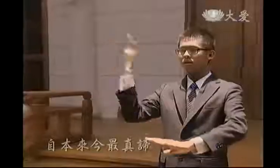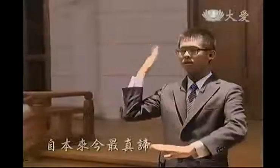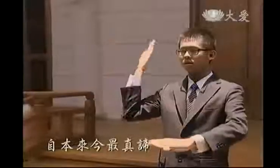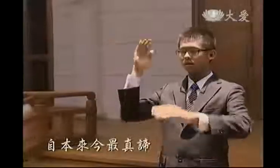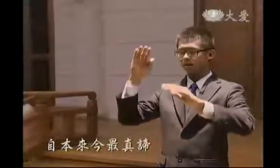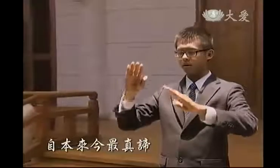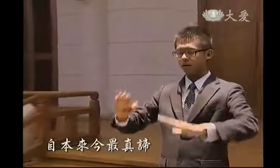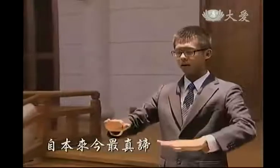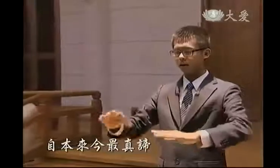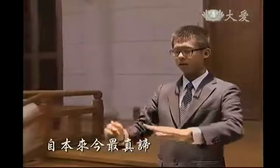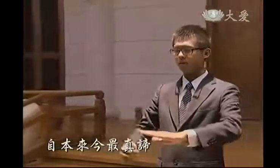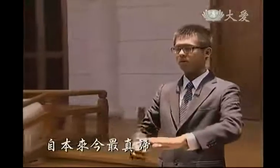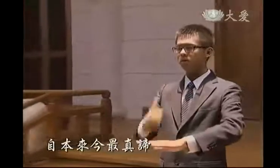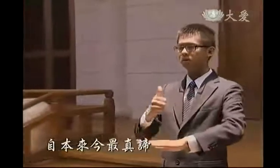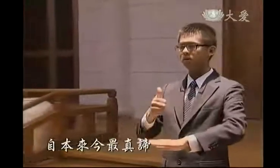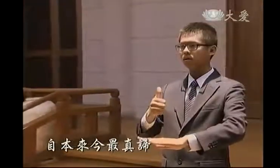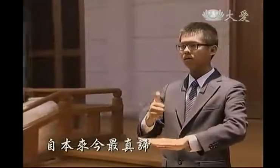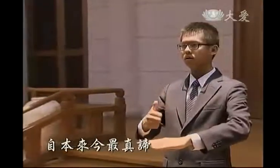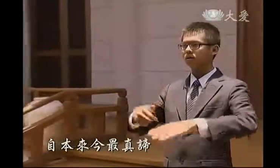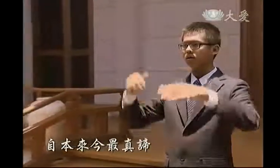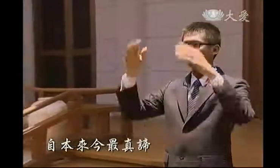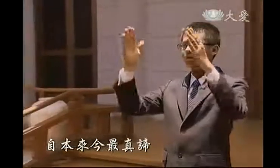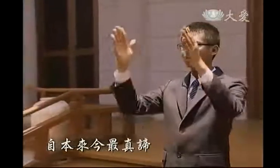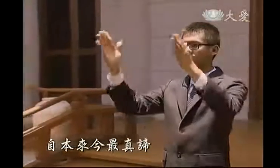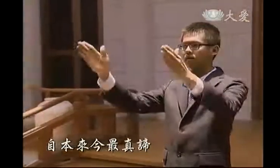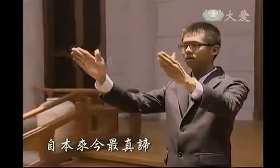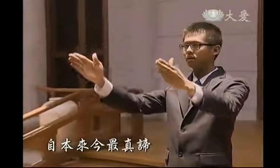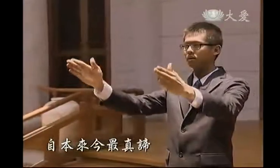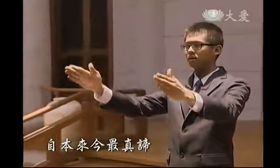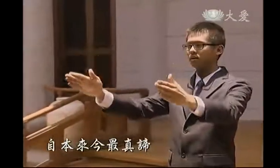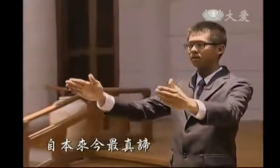自本来尽最真谛，